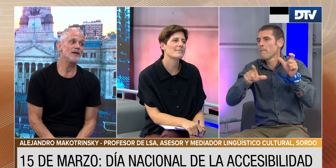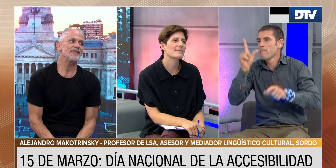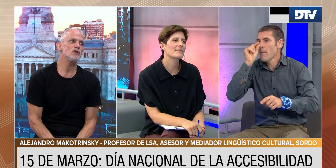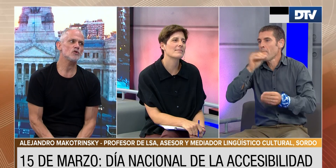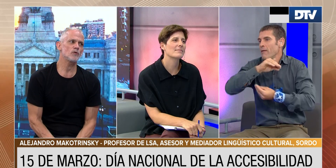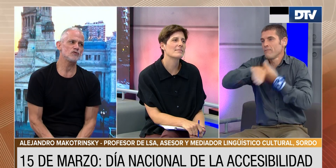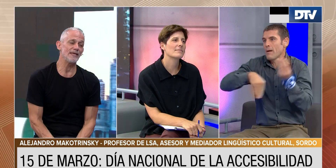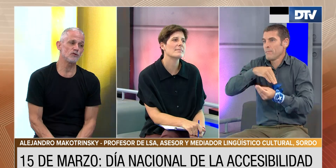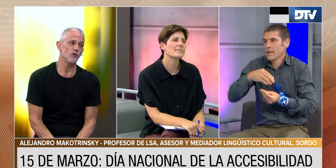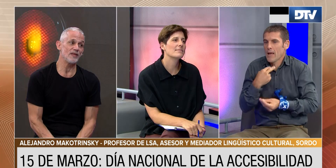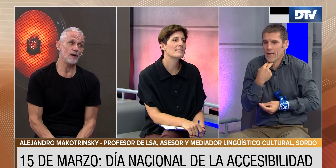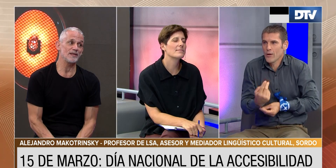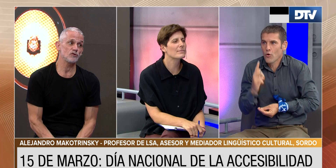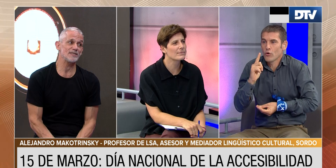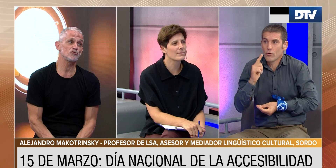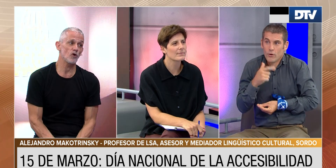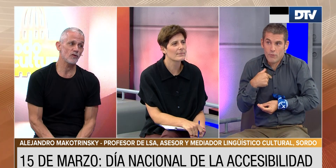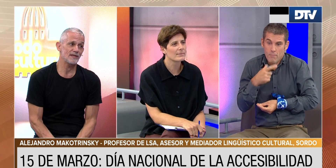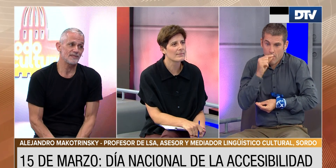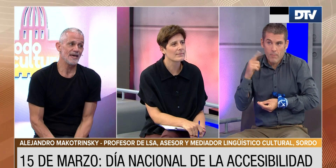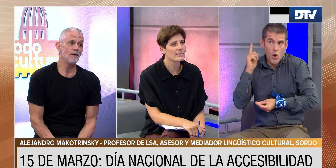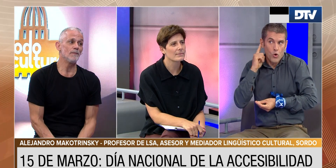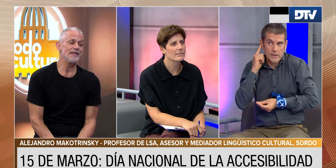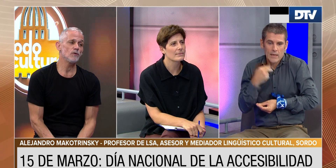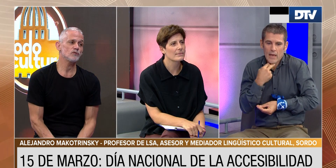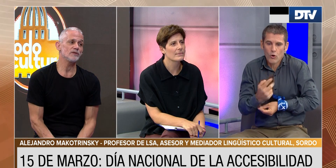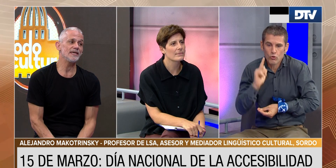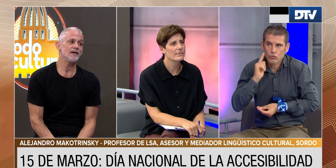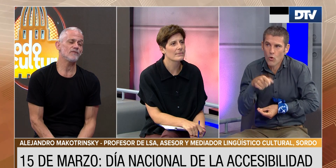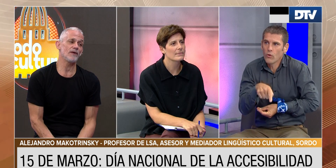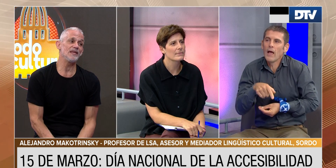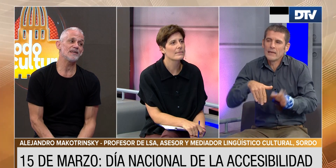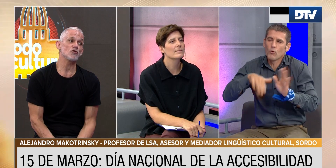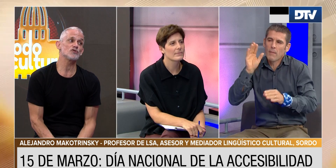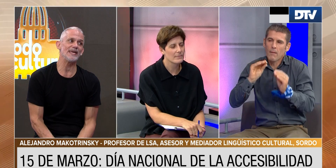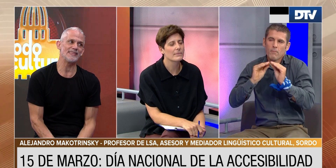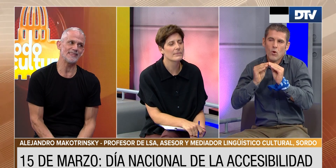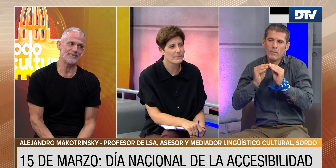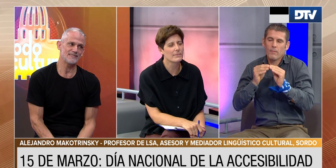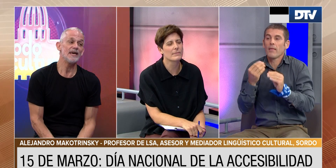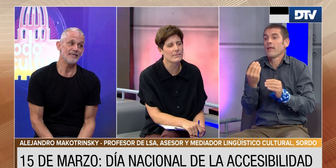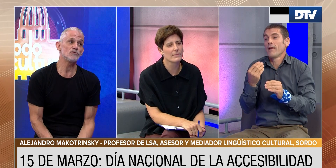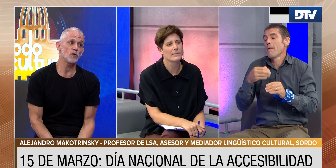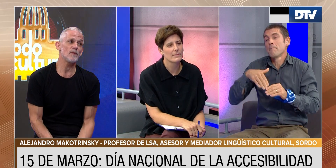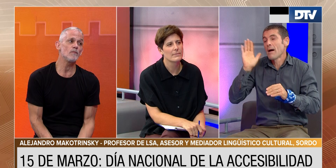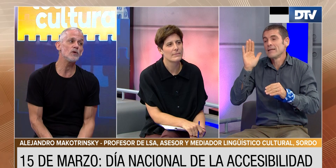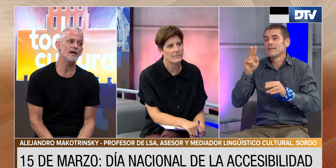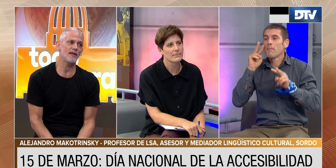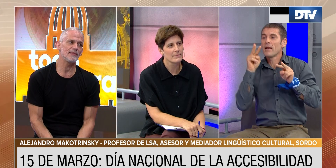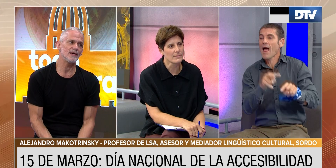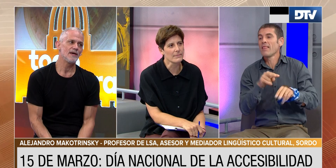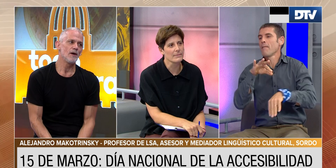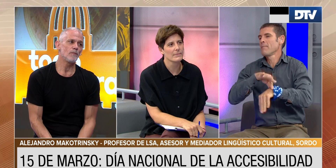tengan claro, el 98% de las personas sordas venimos de familias oyentes. Y es un problema